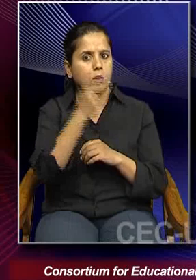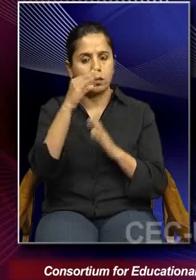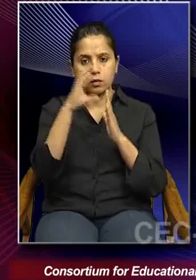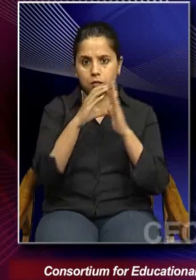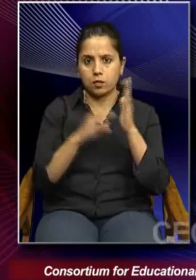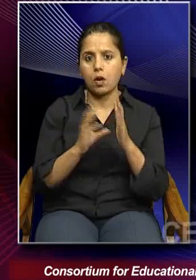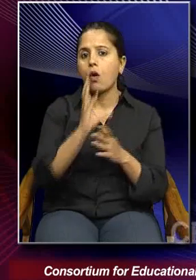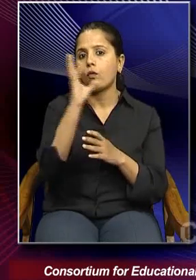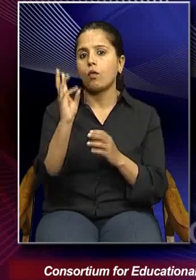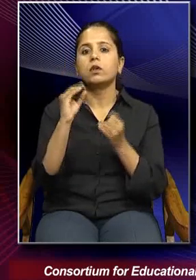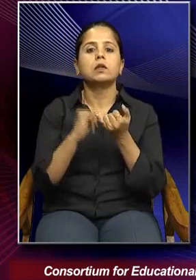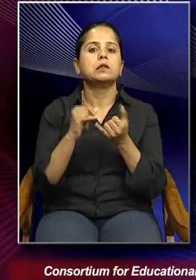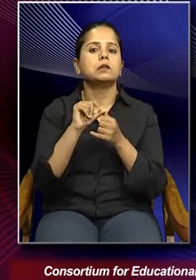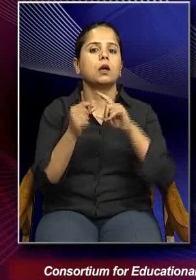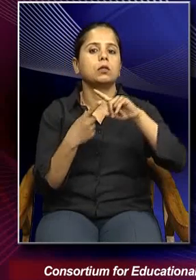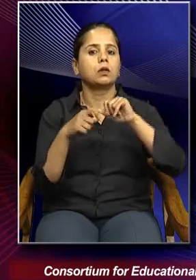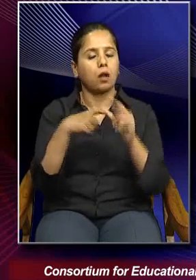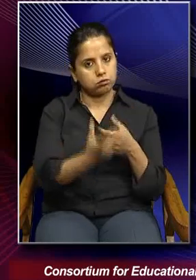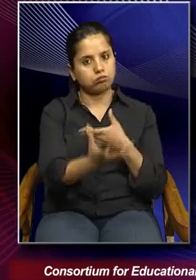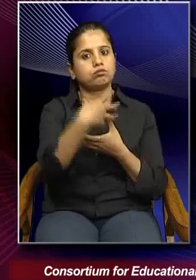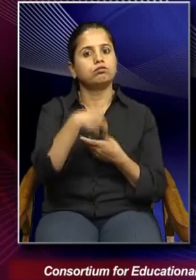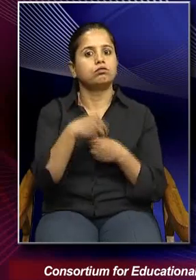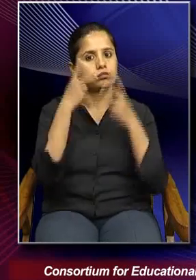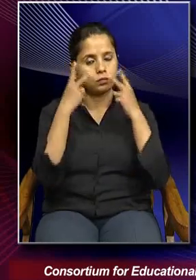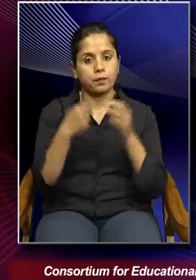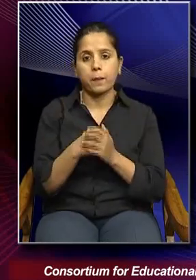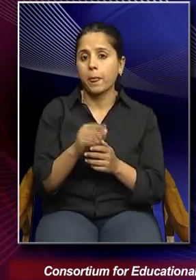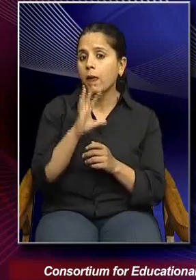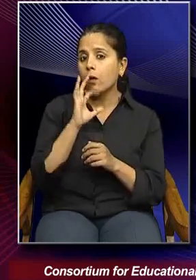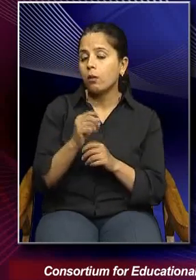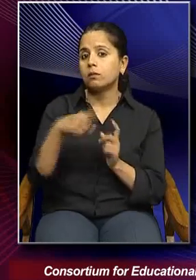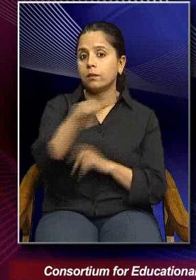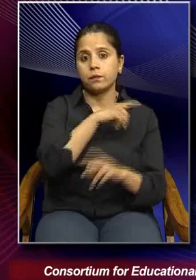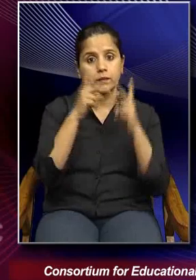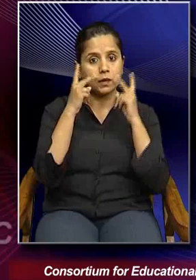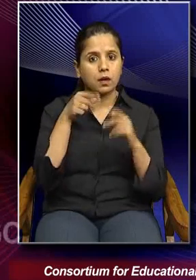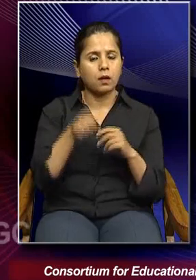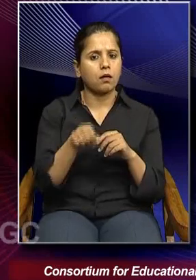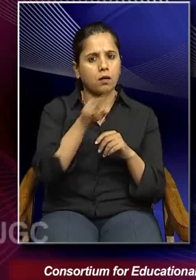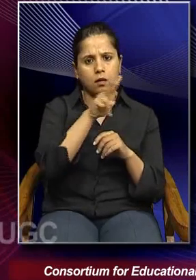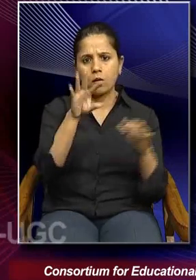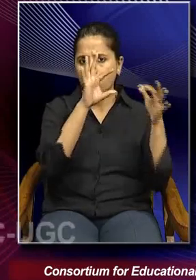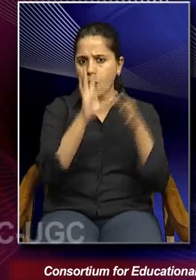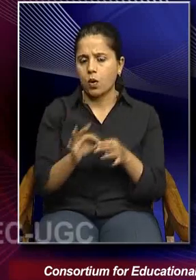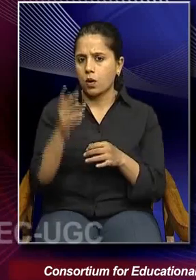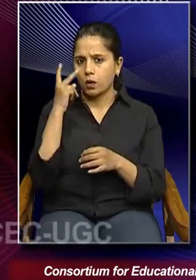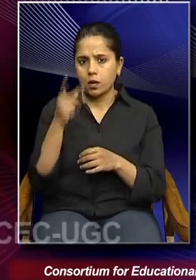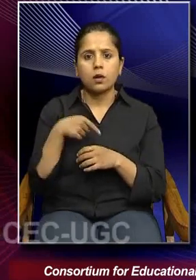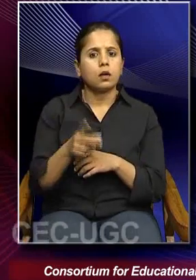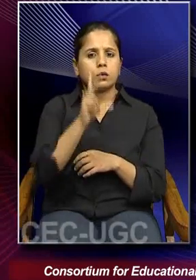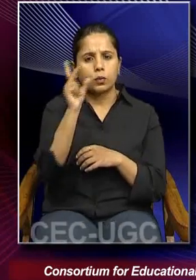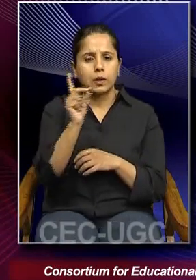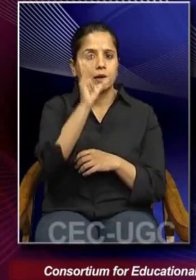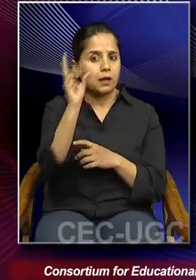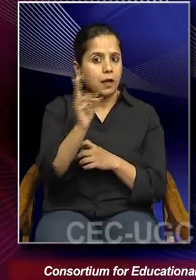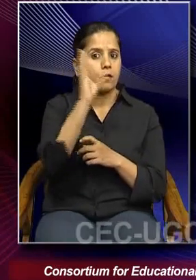सप्तक में स्थान दिया और निश्चित रूप से तार सप्तक से होते हुए दूसरा तीसरा